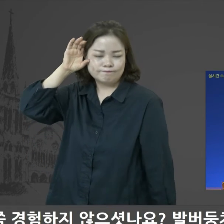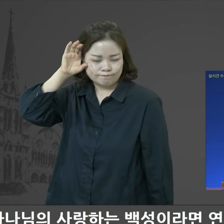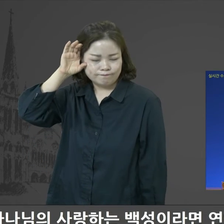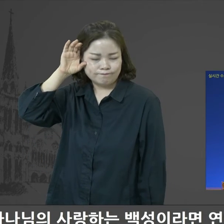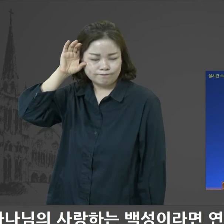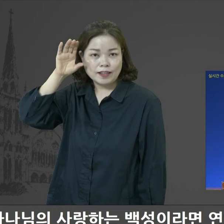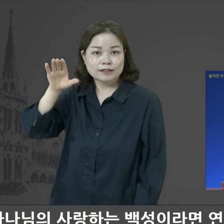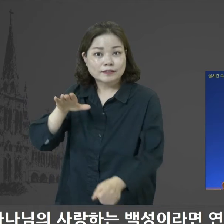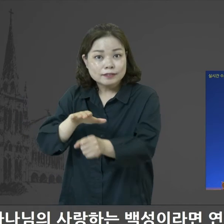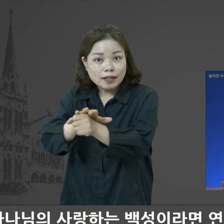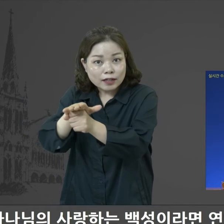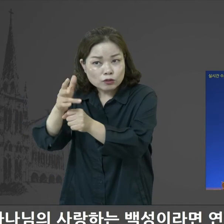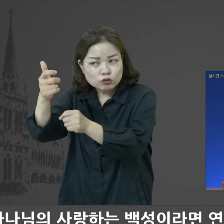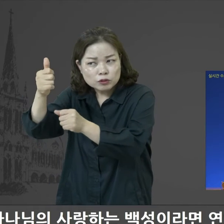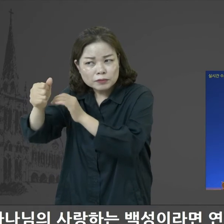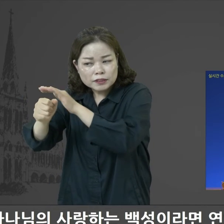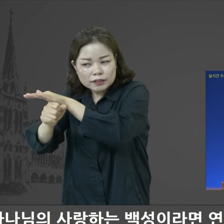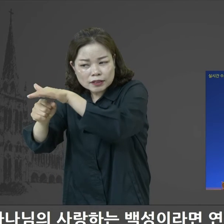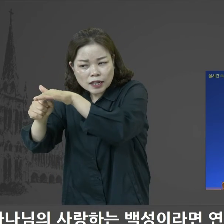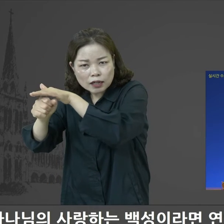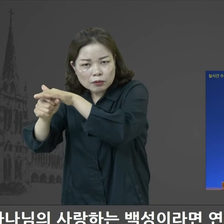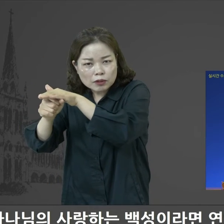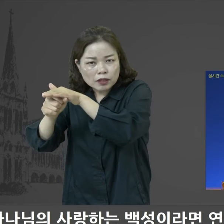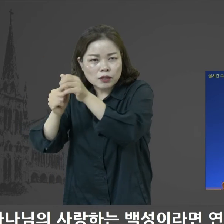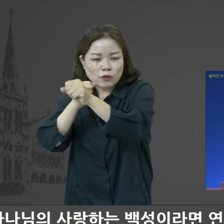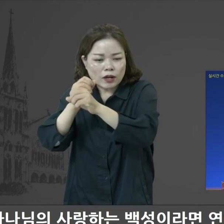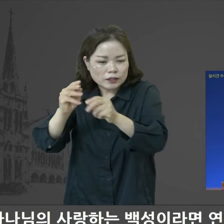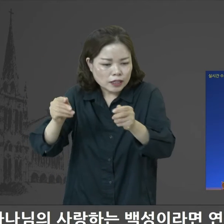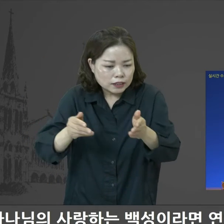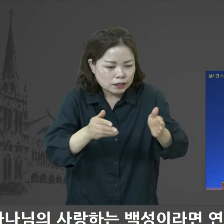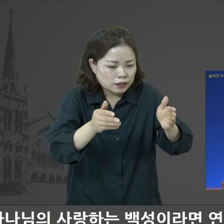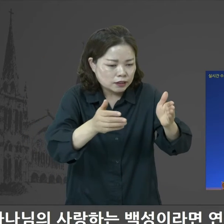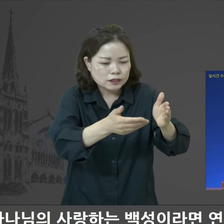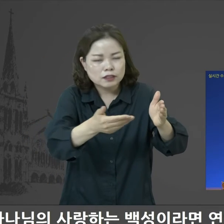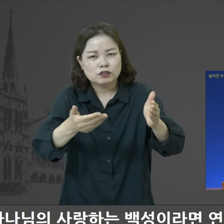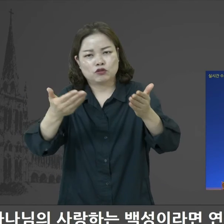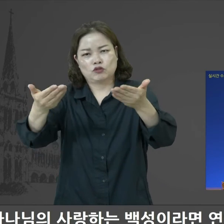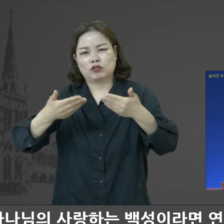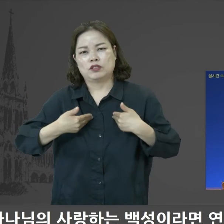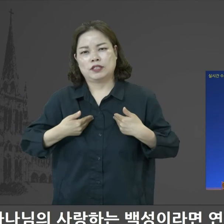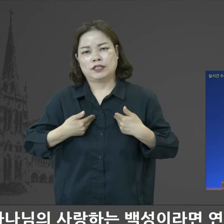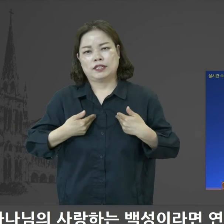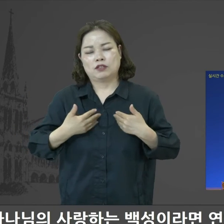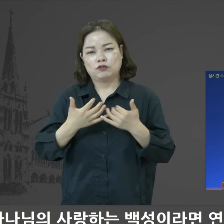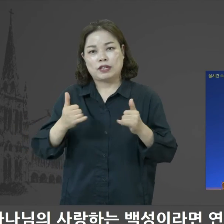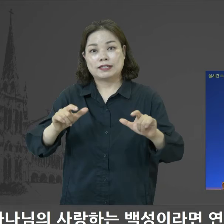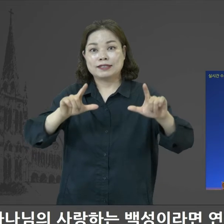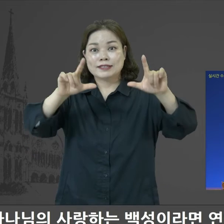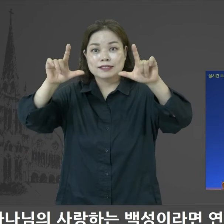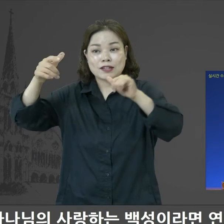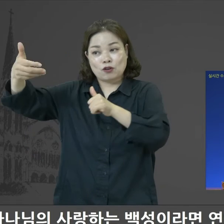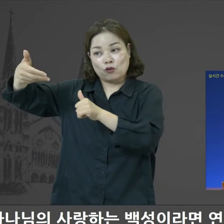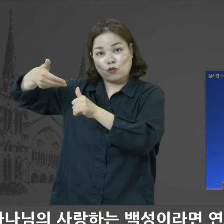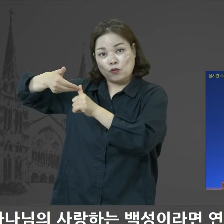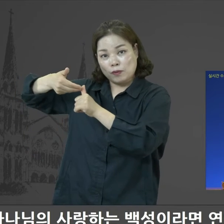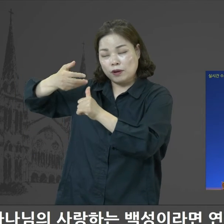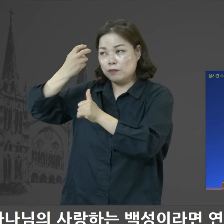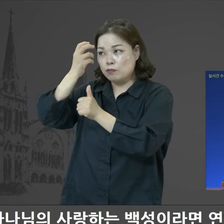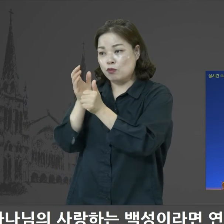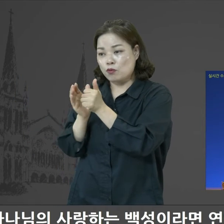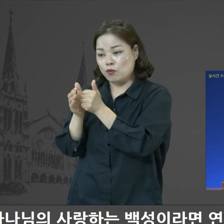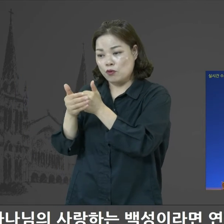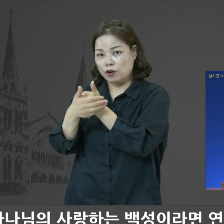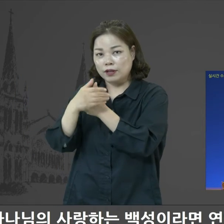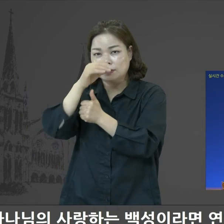주님을 사랑하면 하나님께서는 광야에도 길을 내시고 사막에도 강을 내셔서 마침내 우리의 인생을 공급하시고